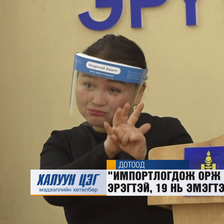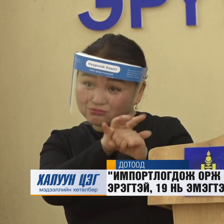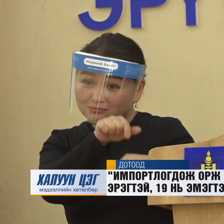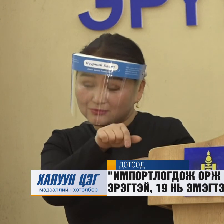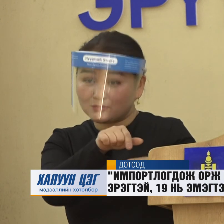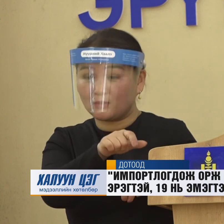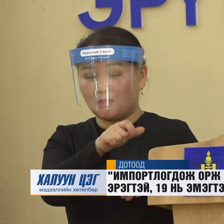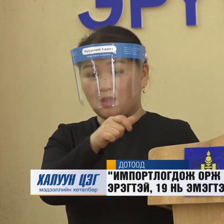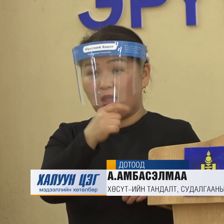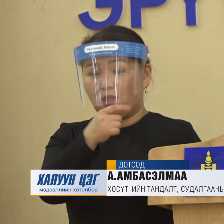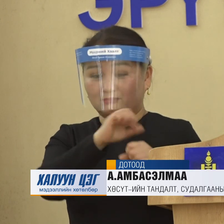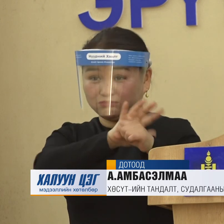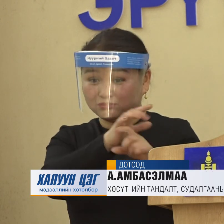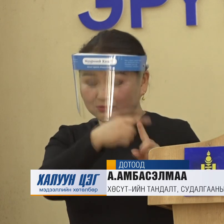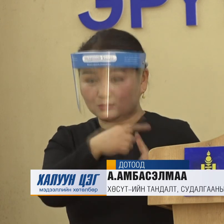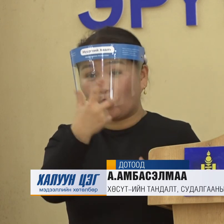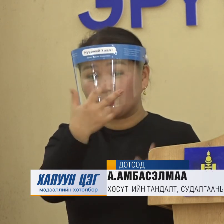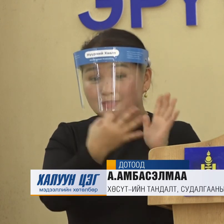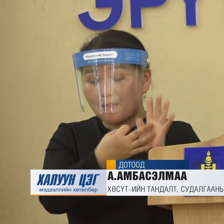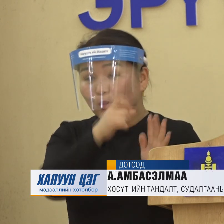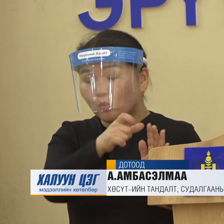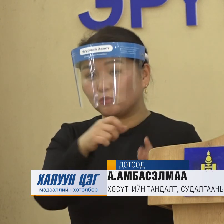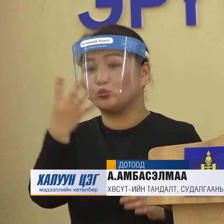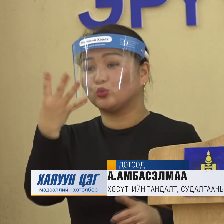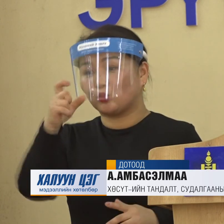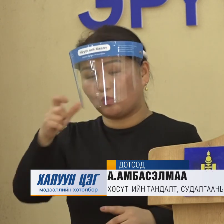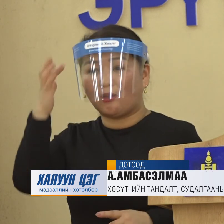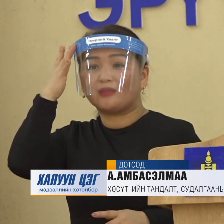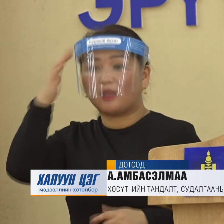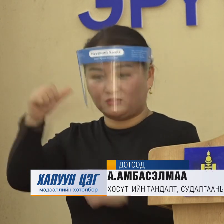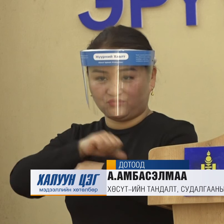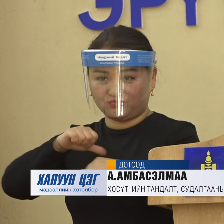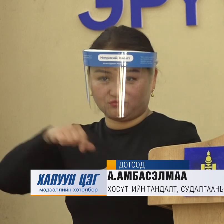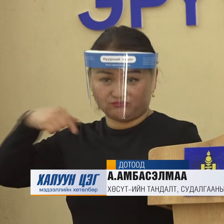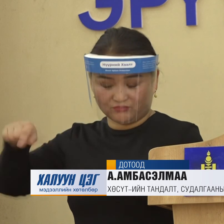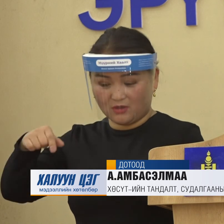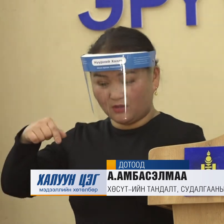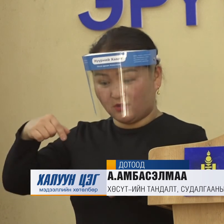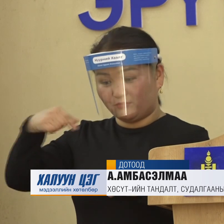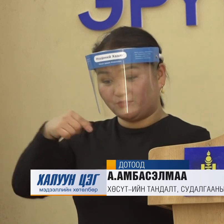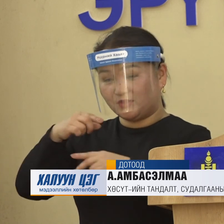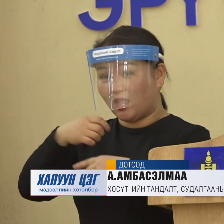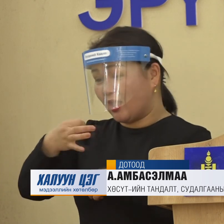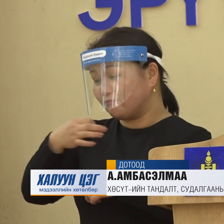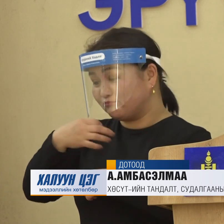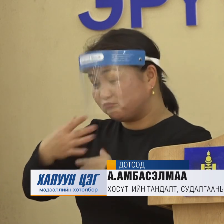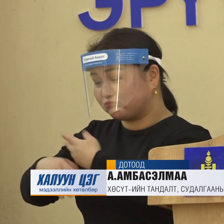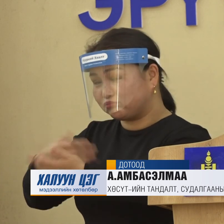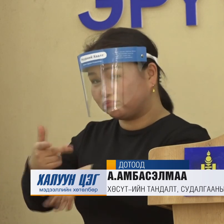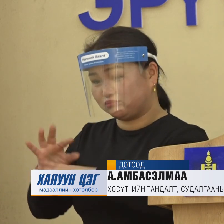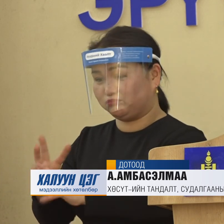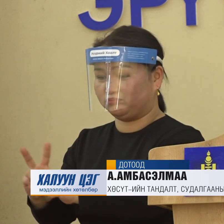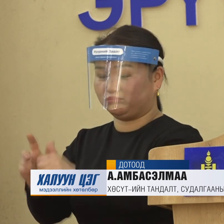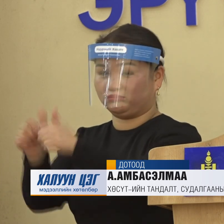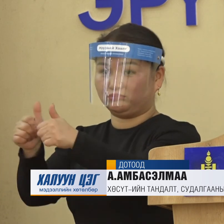иргэн байсан. За бид бол эмчлээд одоо ирүүлж ирсэн байна. За түүнээс гадна бол манай